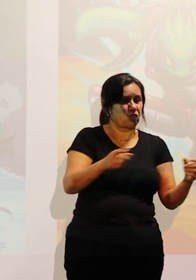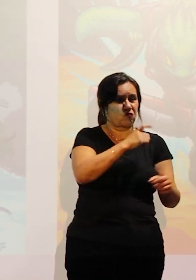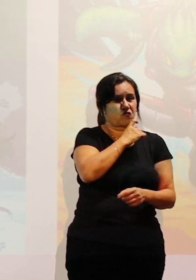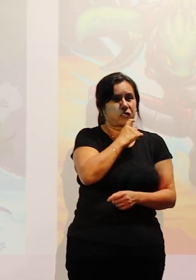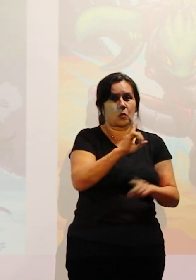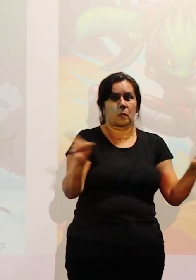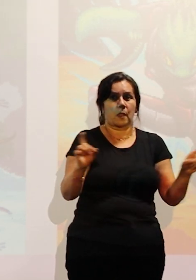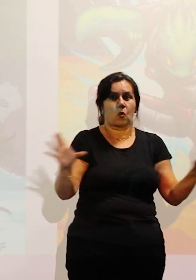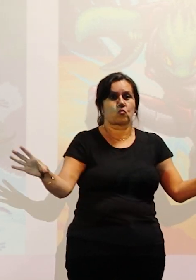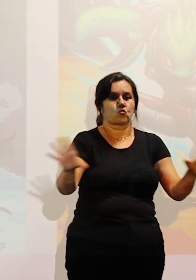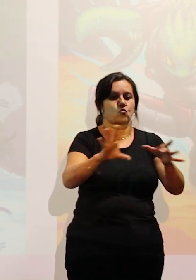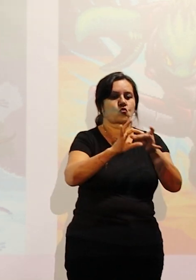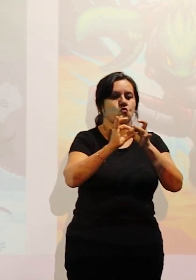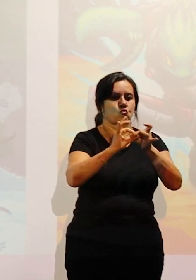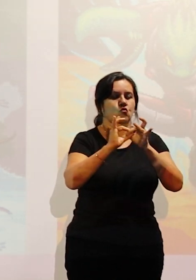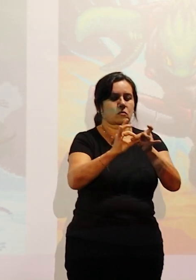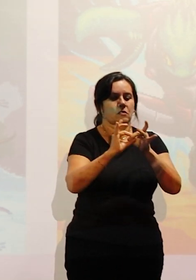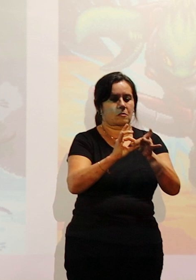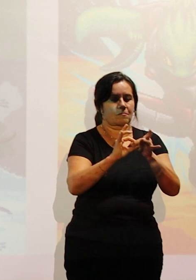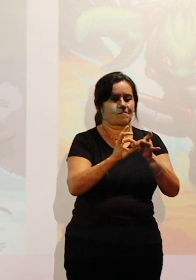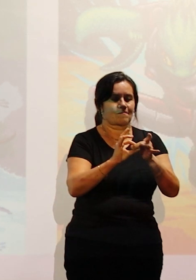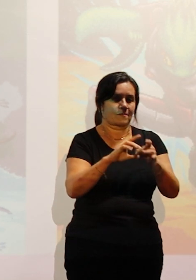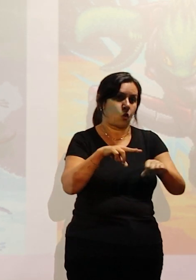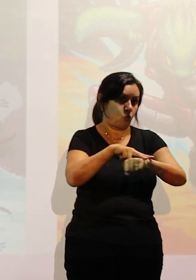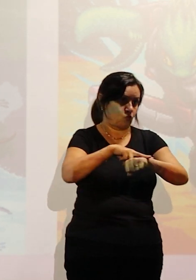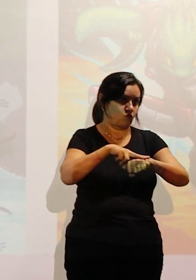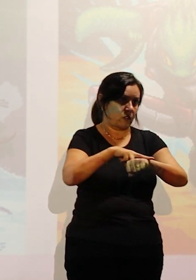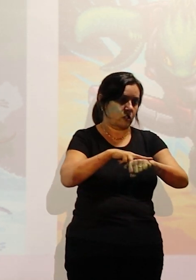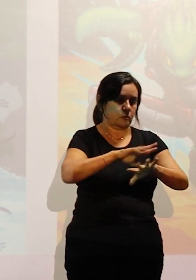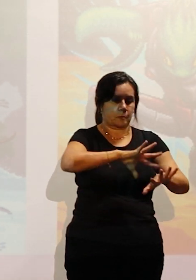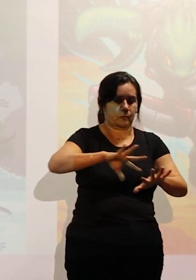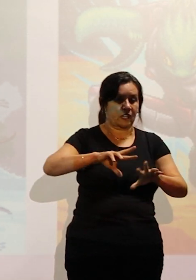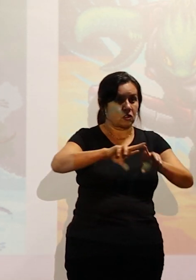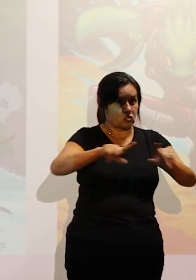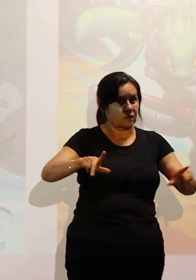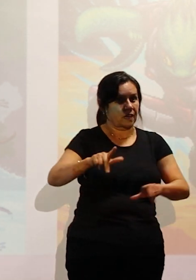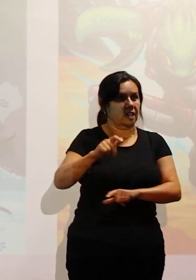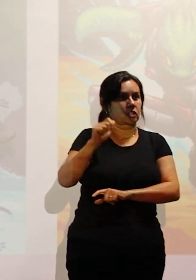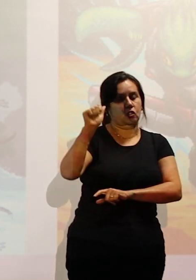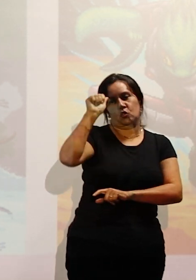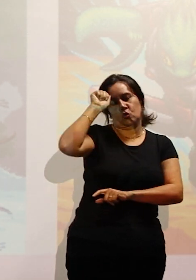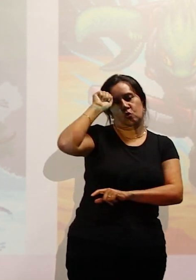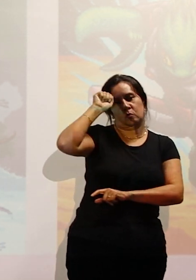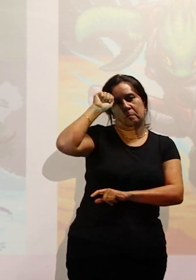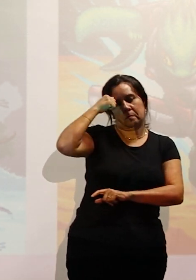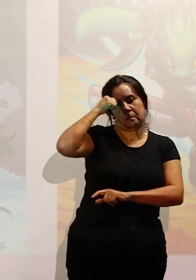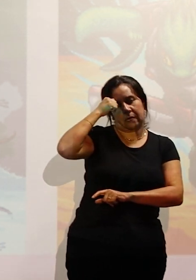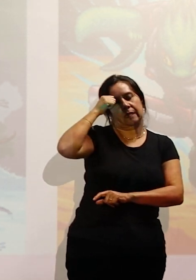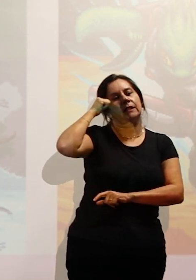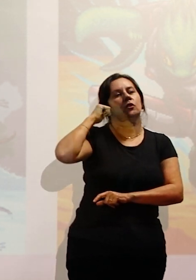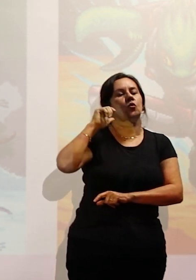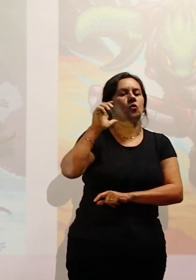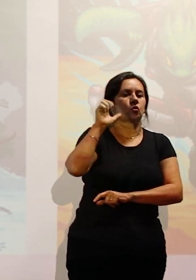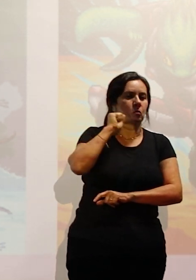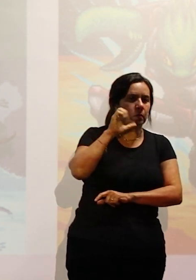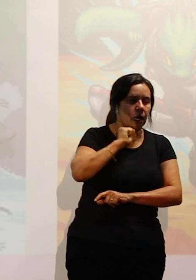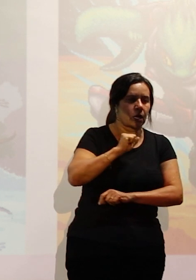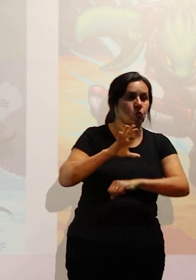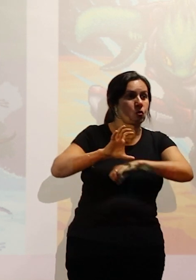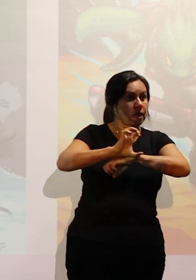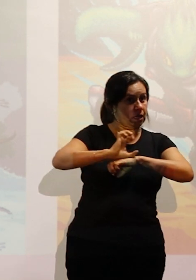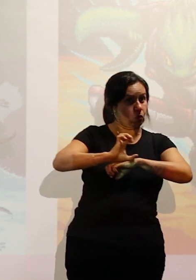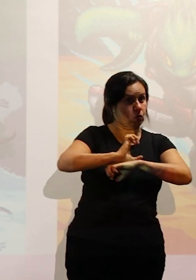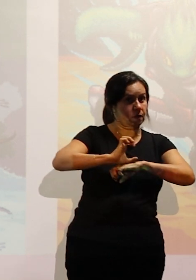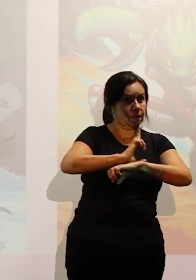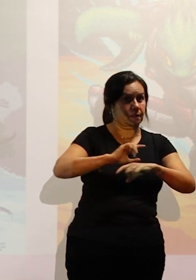equilíbrio sem necessariamente ser uma cor neutra, no caso, branco, cinza e o preto, né? Então, por conta de ser a